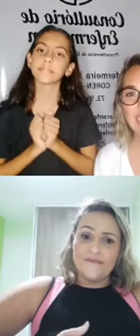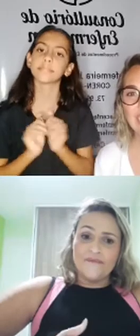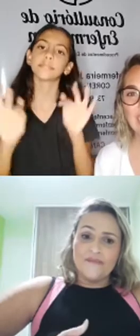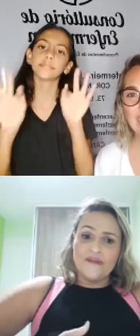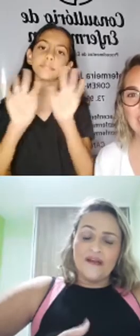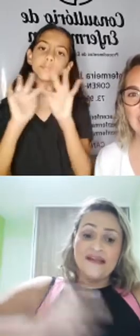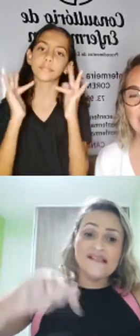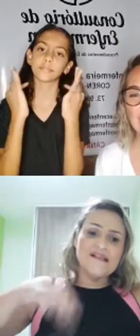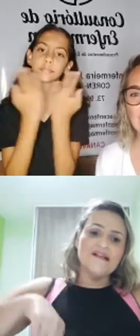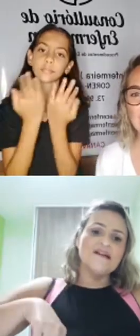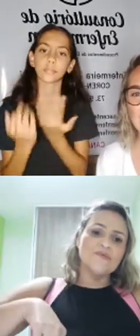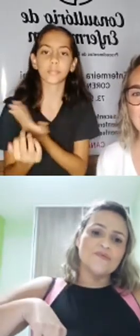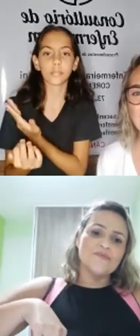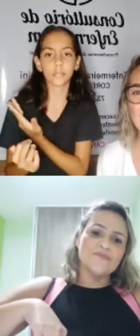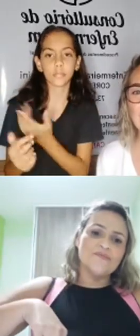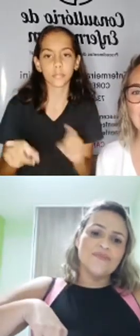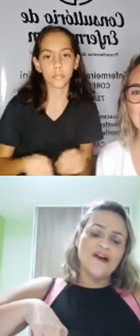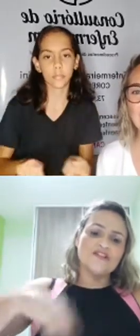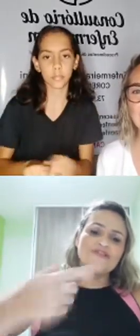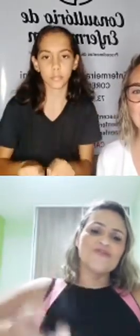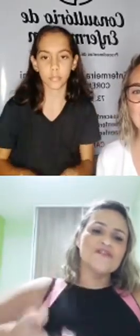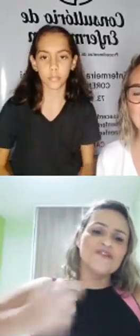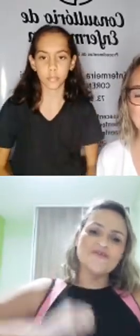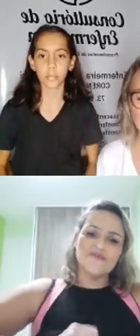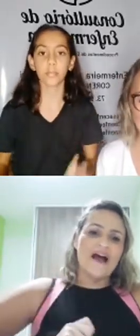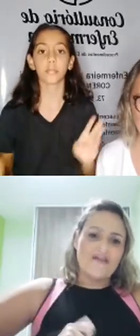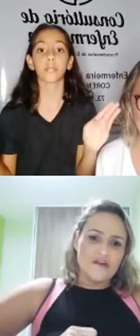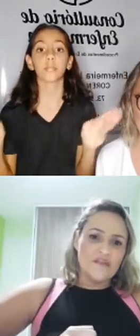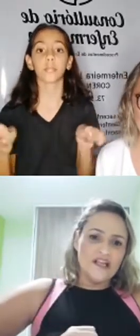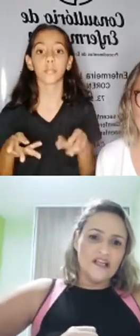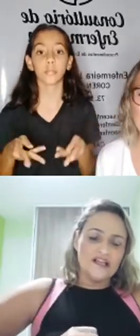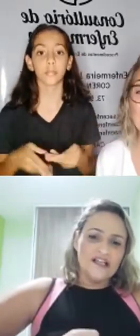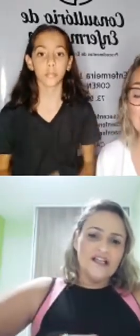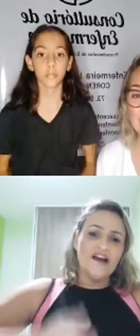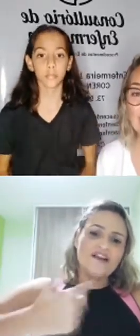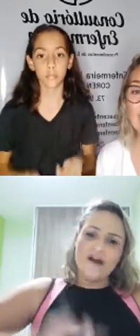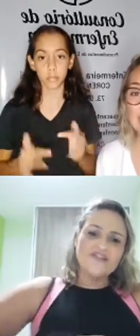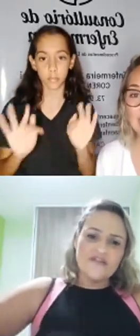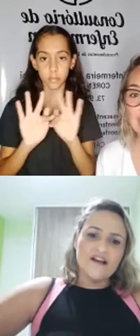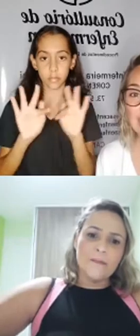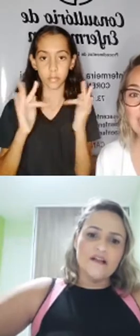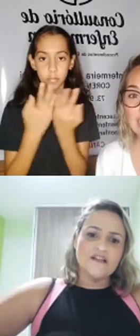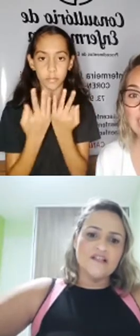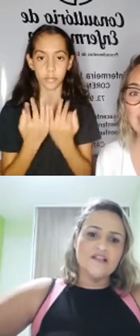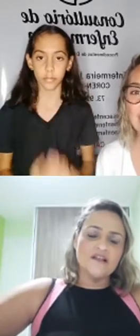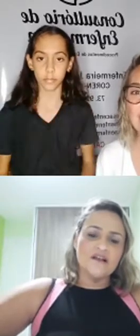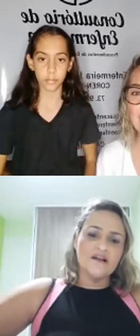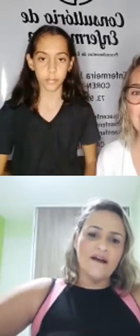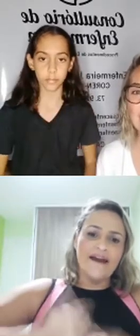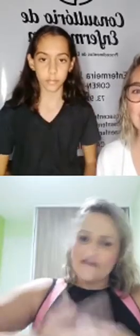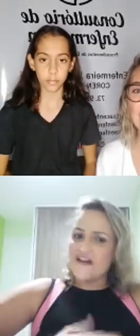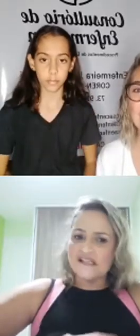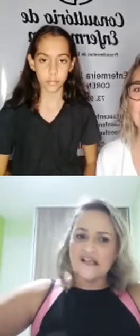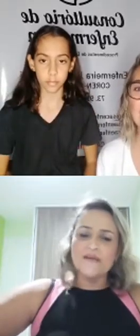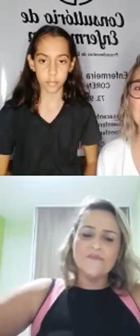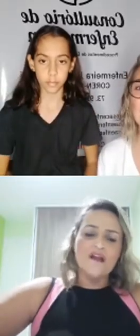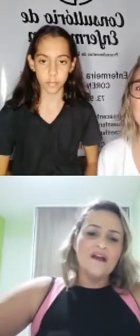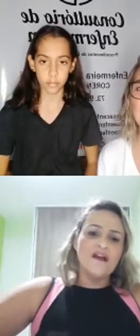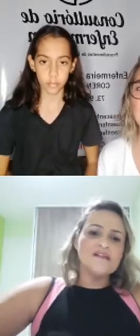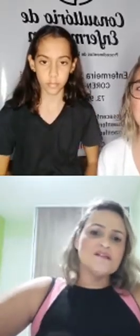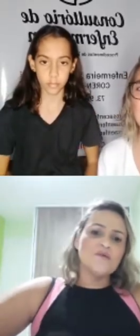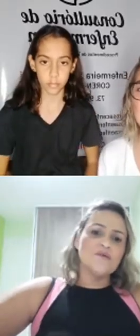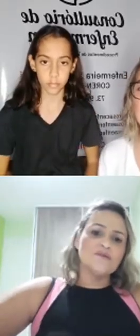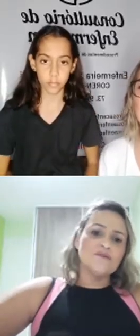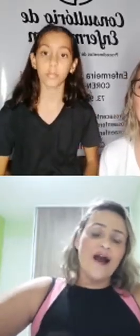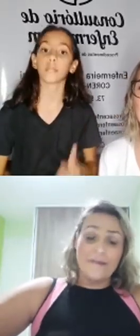é, esse ano a gente conseguiu juntar a família, e aí eu acho que vale a pena a gente refazer